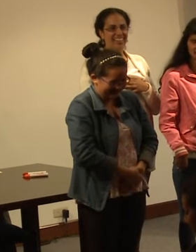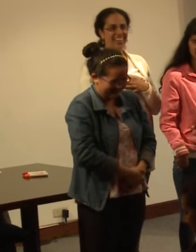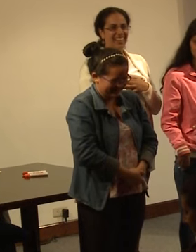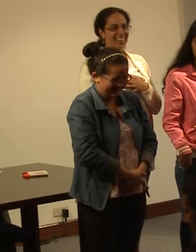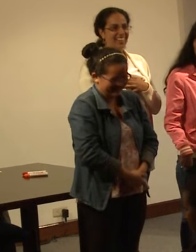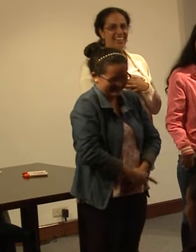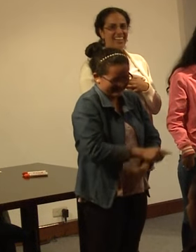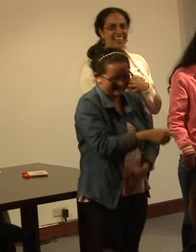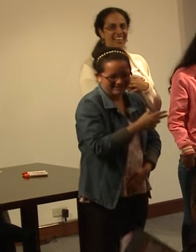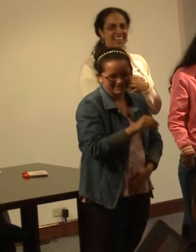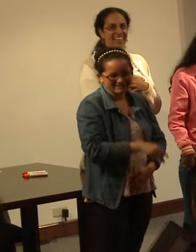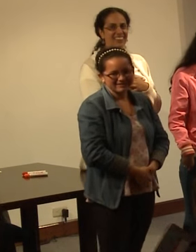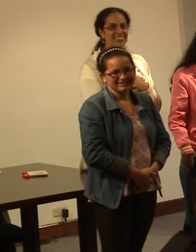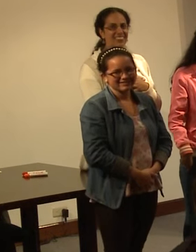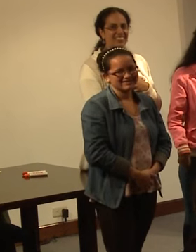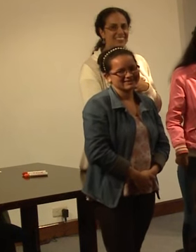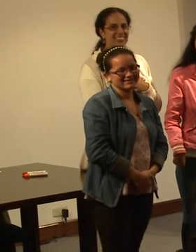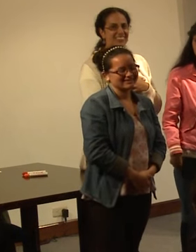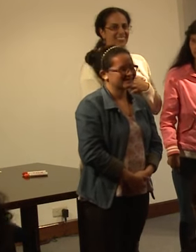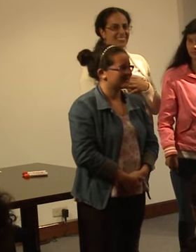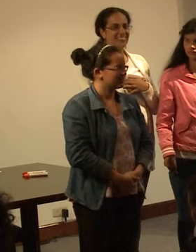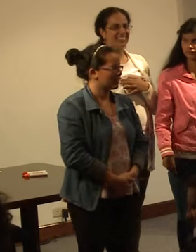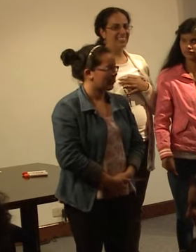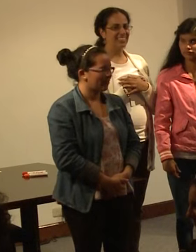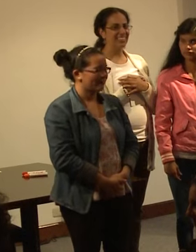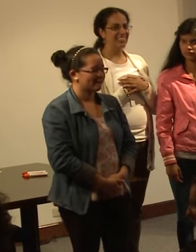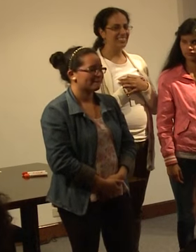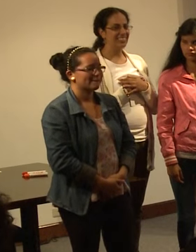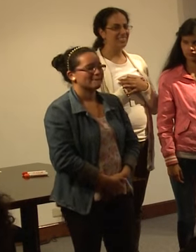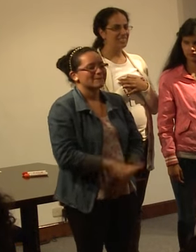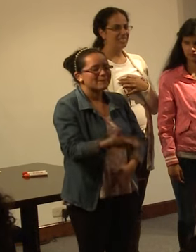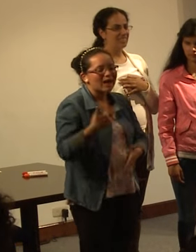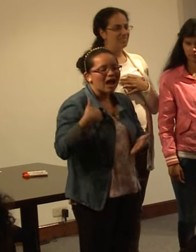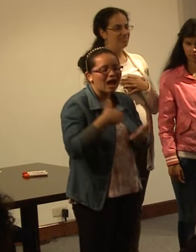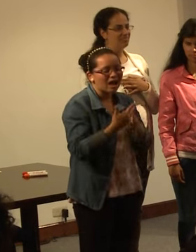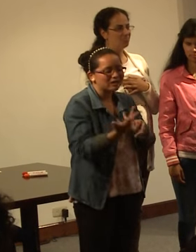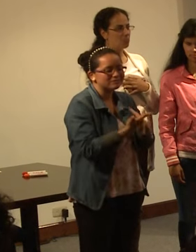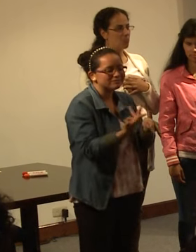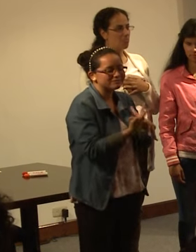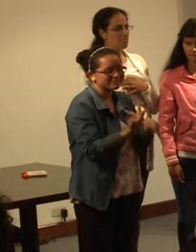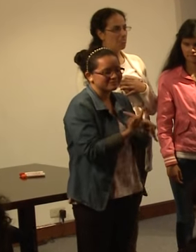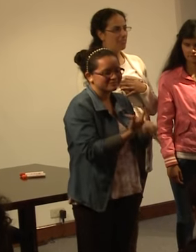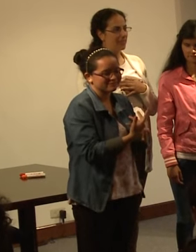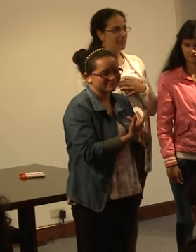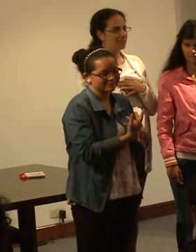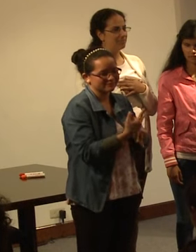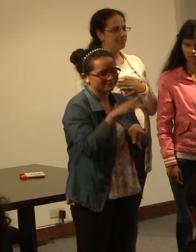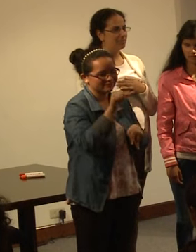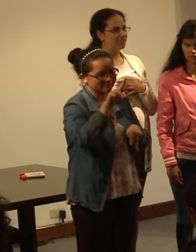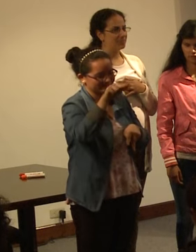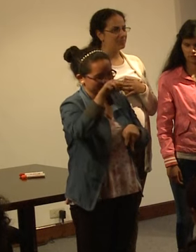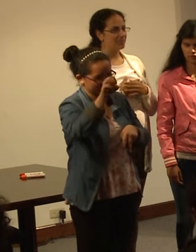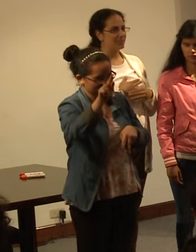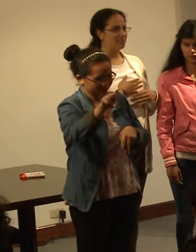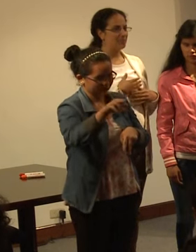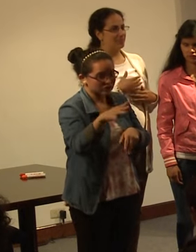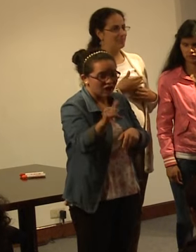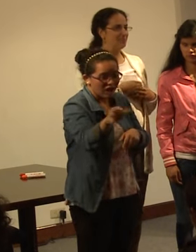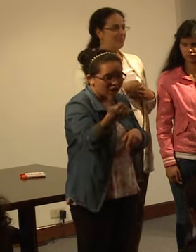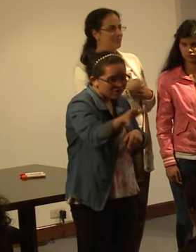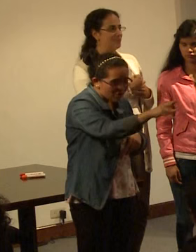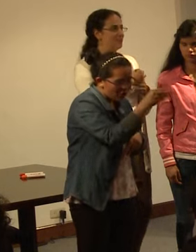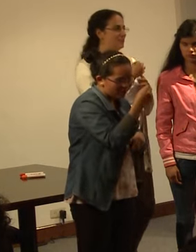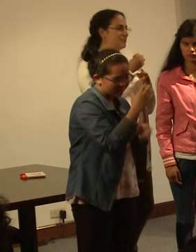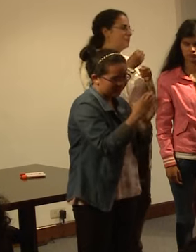¿Quién? Por el artista, por Barlo. Bueno, ¿cierto? ¿Será que tenemos? ¿Sí, ¿Ya todos tienen la foto en la calle? Sí. ¿Sí? ¿Ya?